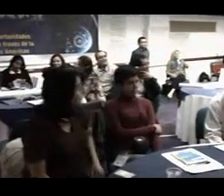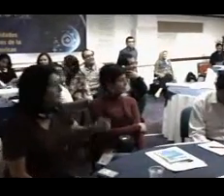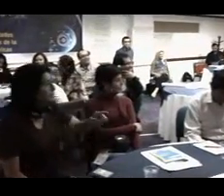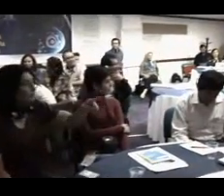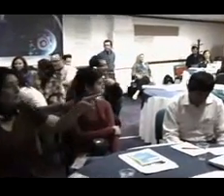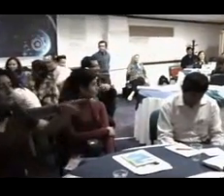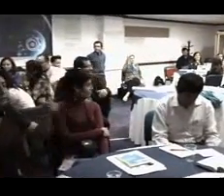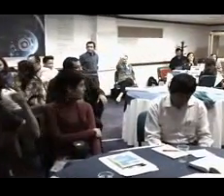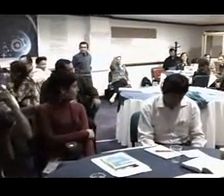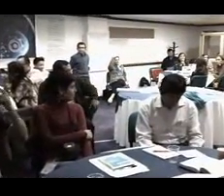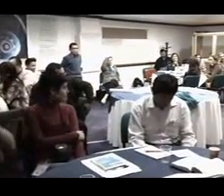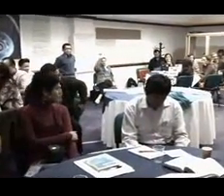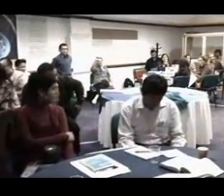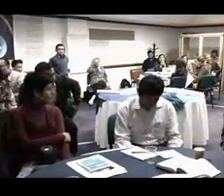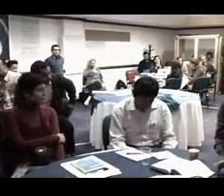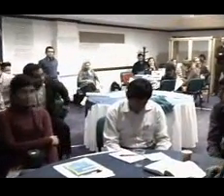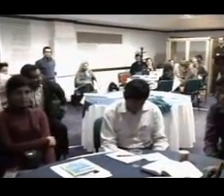Impresiones.